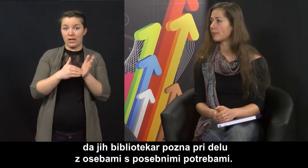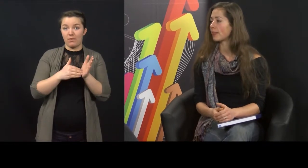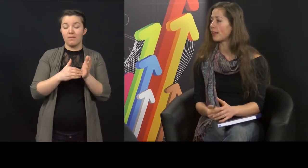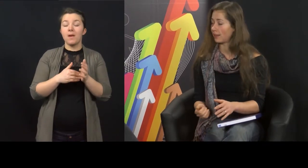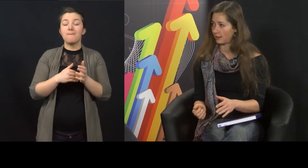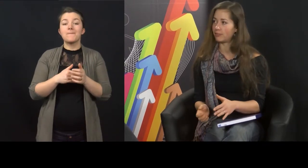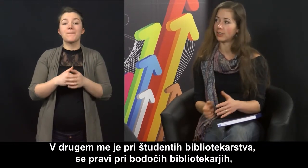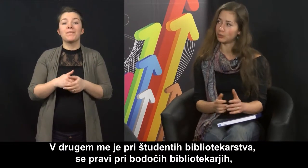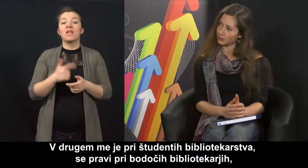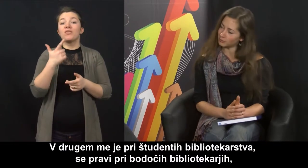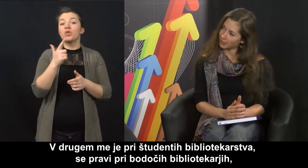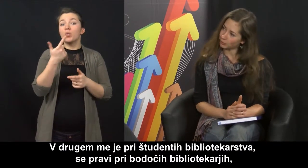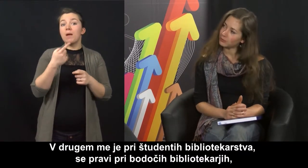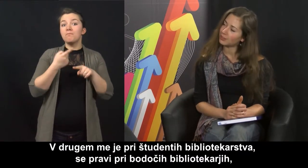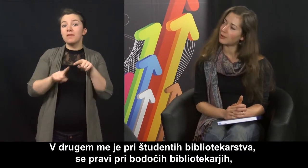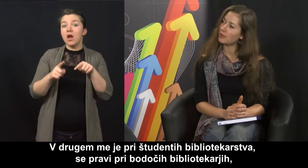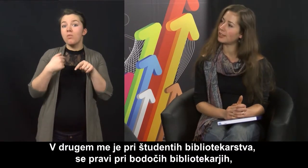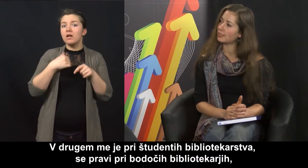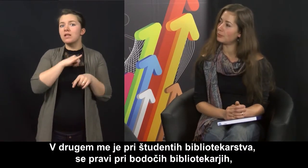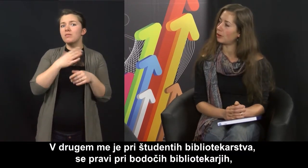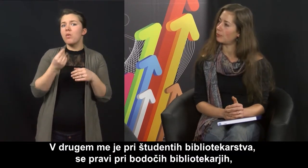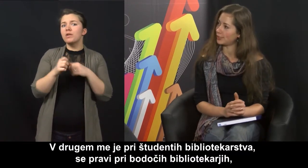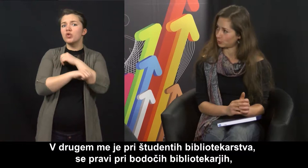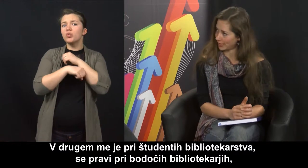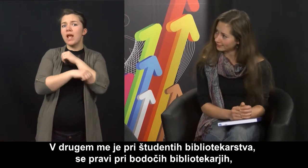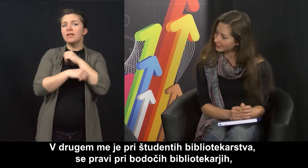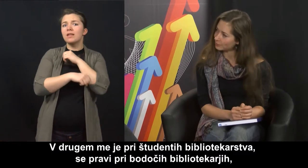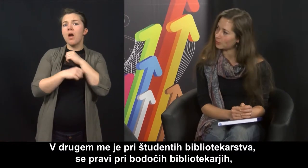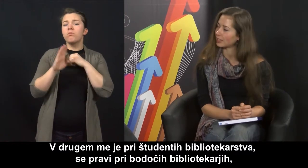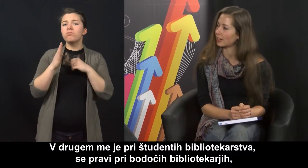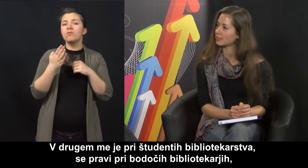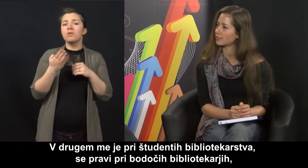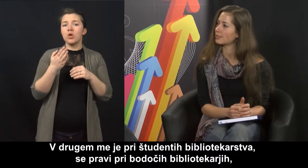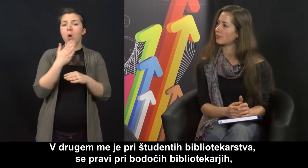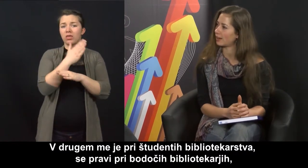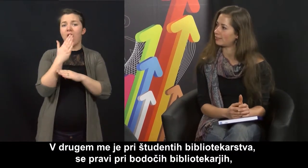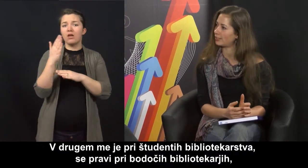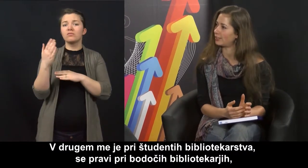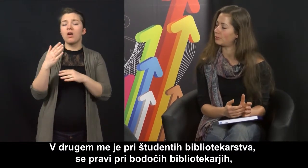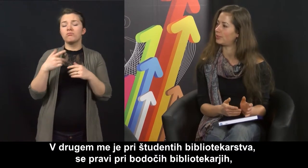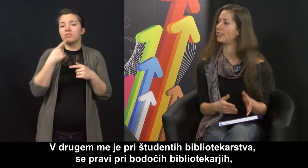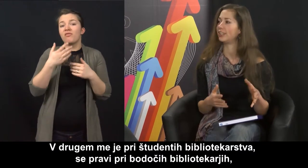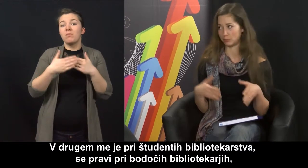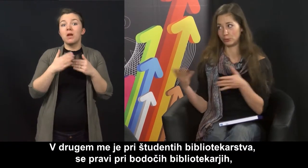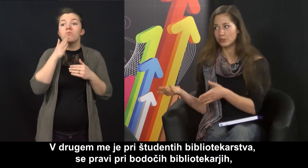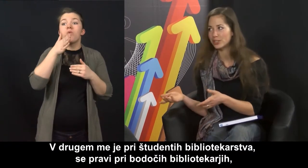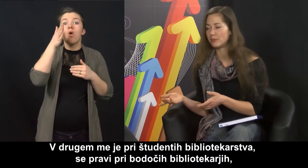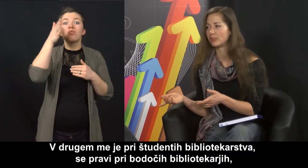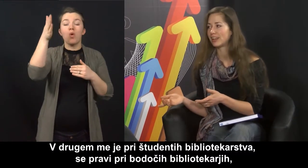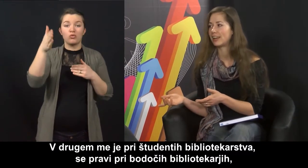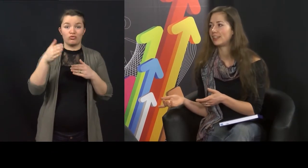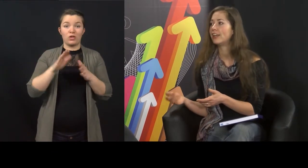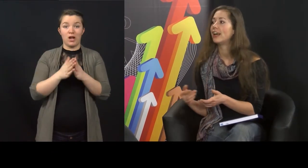potrebami. V drugem delu me je zanimalo pri študentih bibliotekarstva, se pravi pri